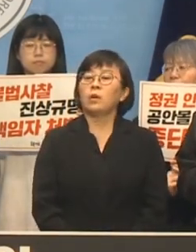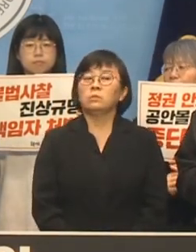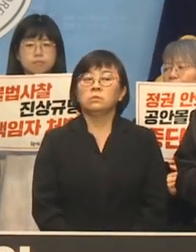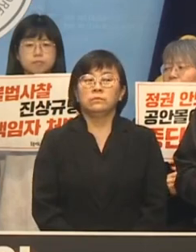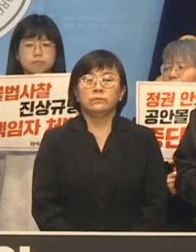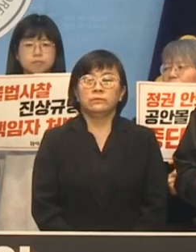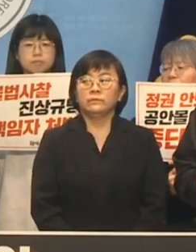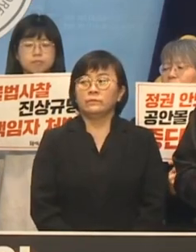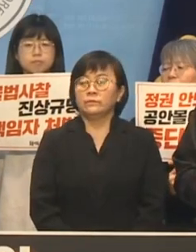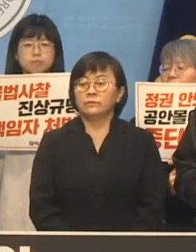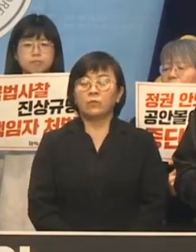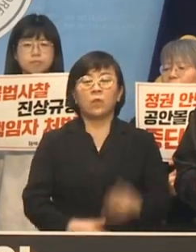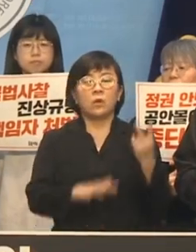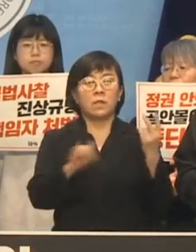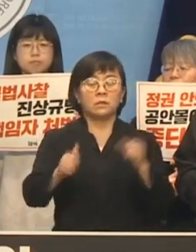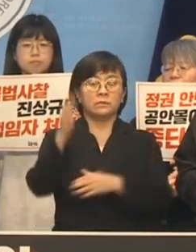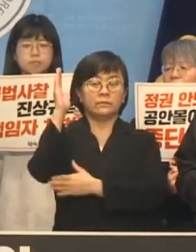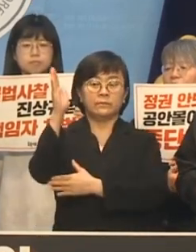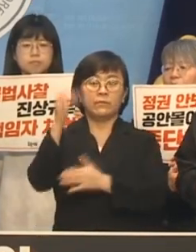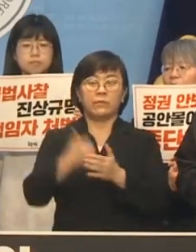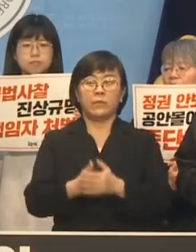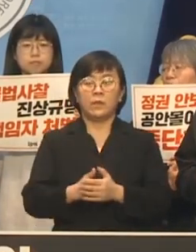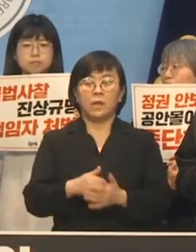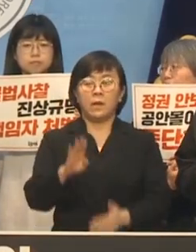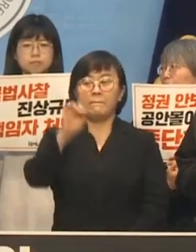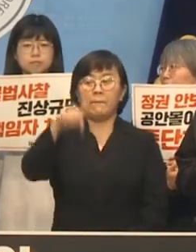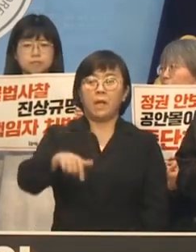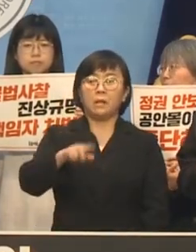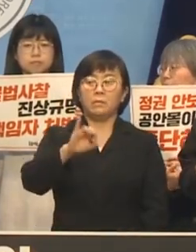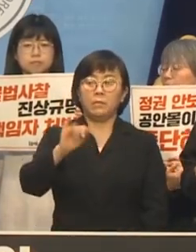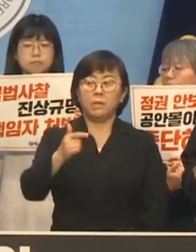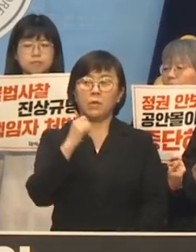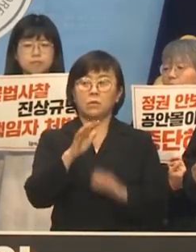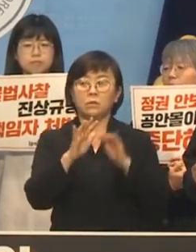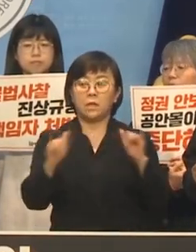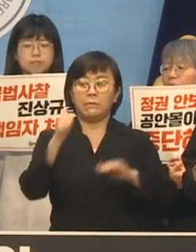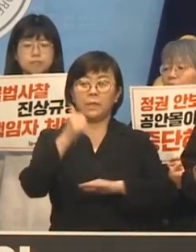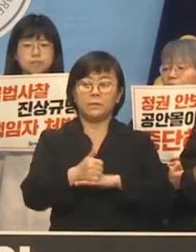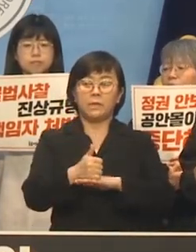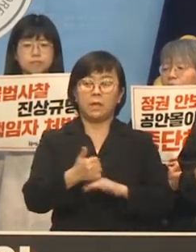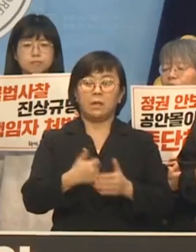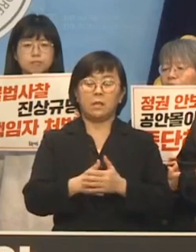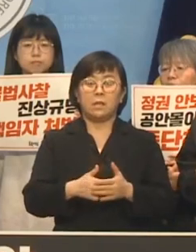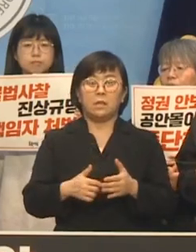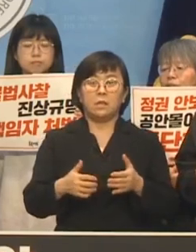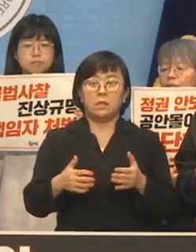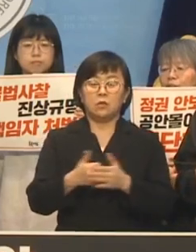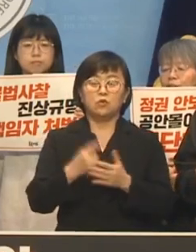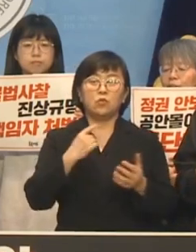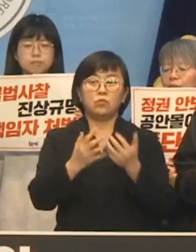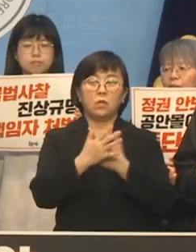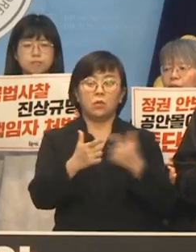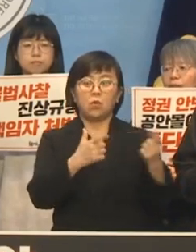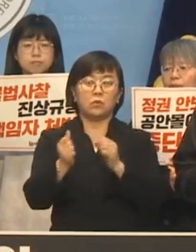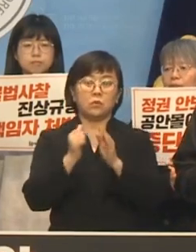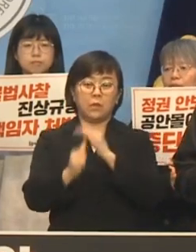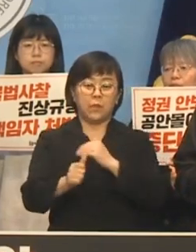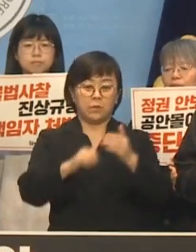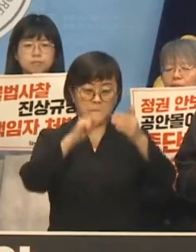예, 두 분 말씀 이어 듣겠습니다. 우리 백민 변호사님 말씀 듣고요. 마지막으로 우리 김은진 촛불행동 공동대표님의